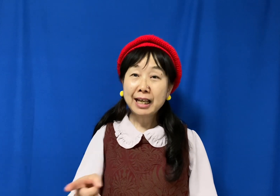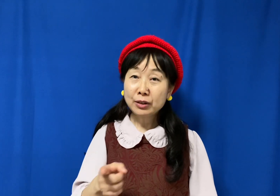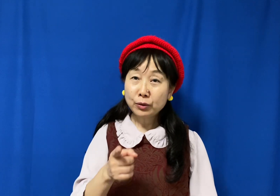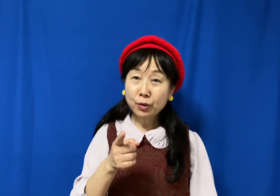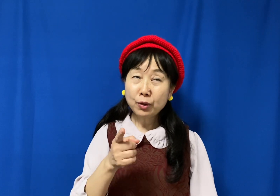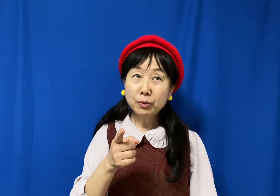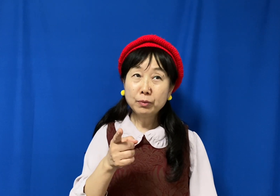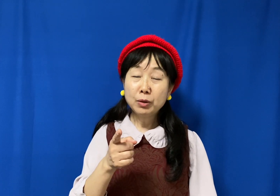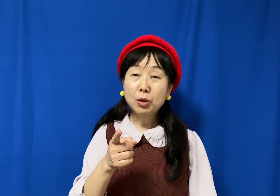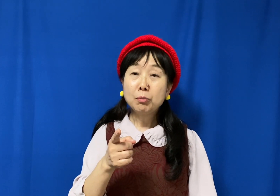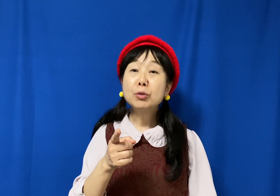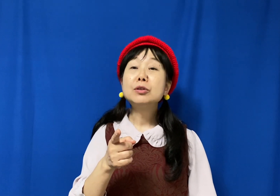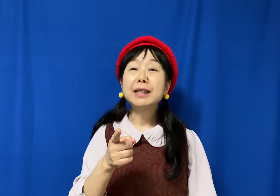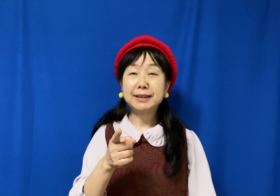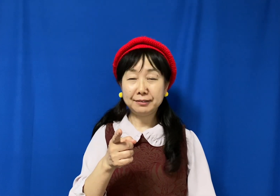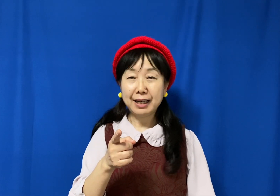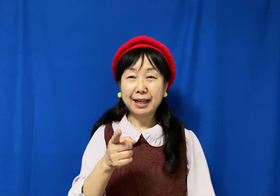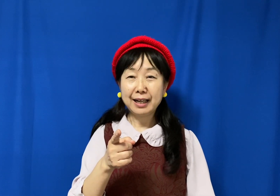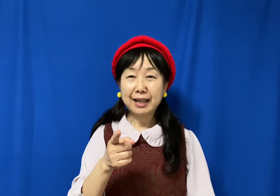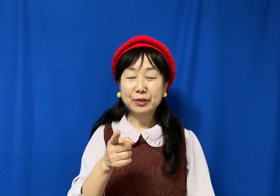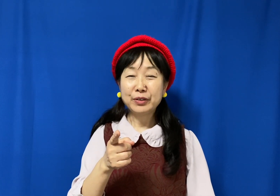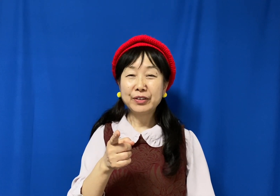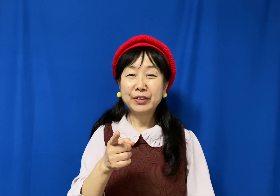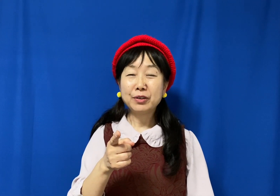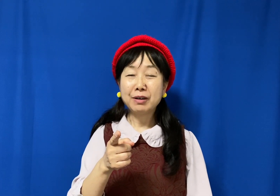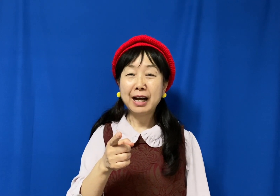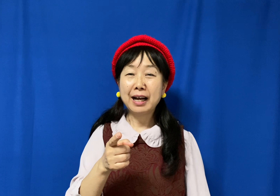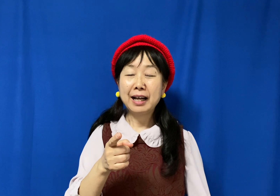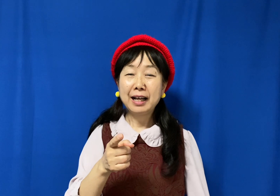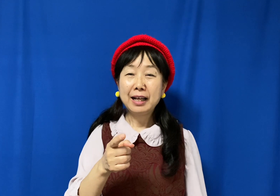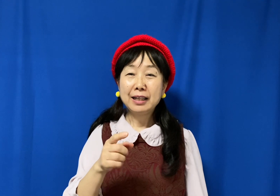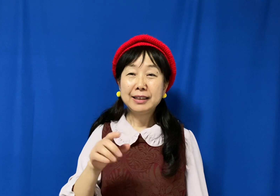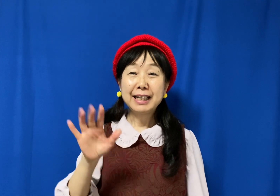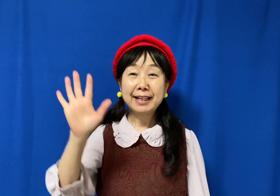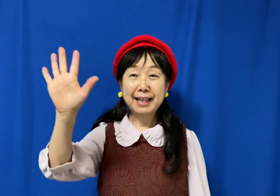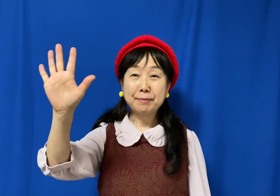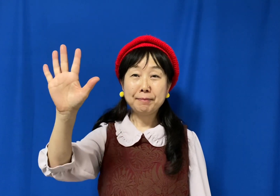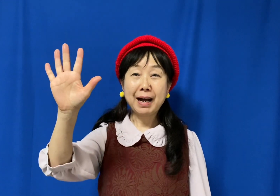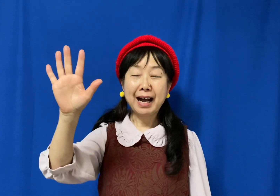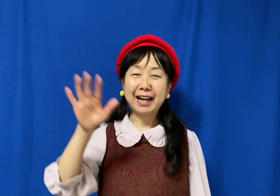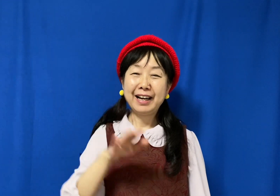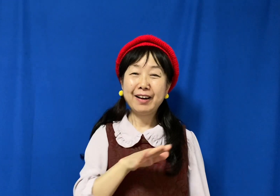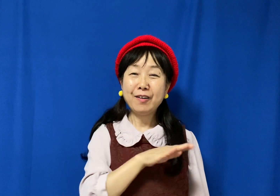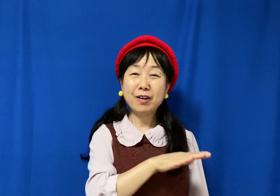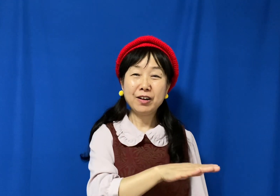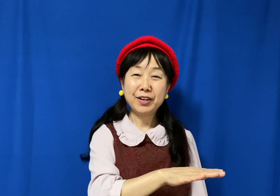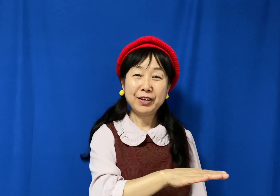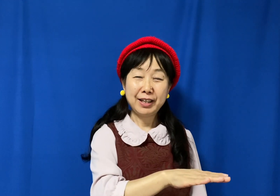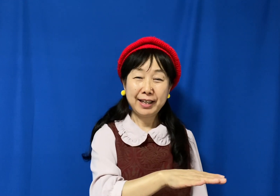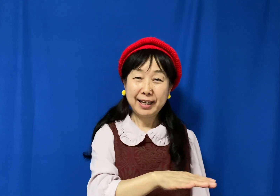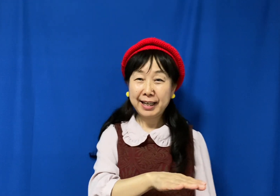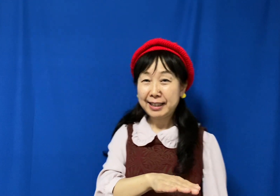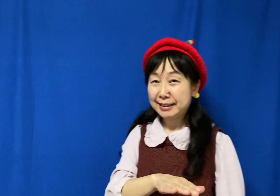と僕たちはのところはじゃんけんパーを、下